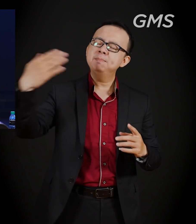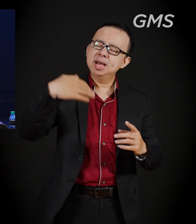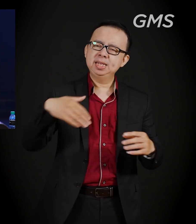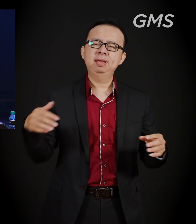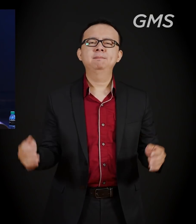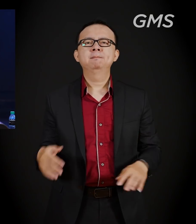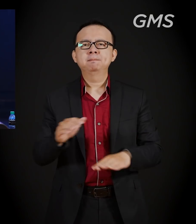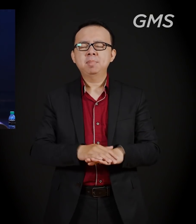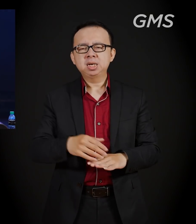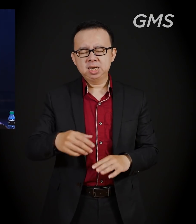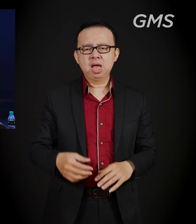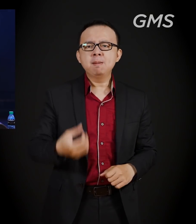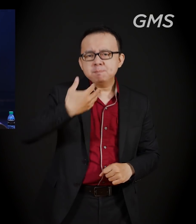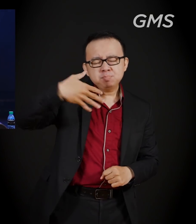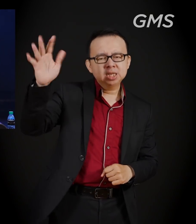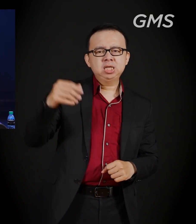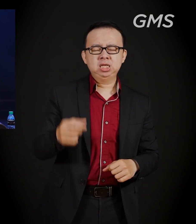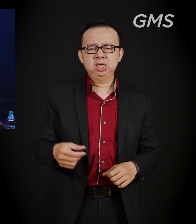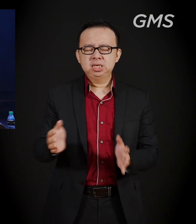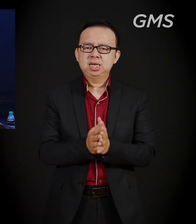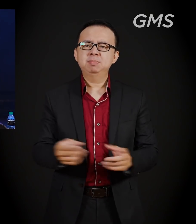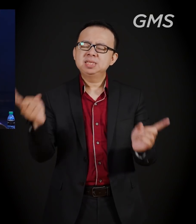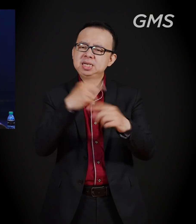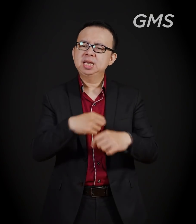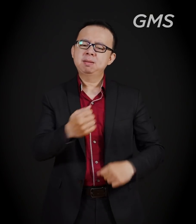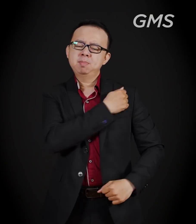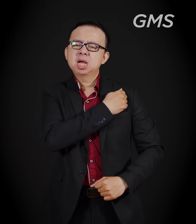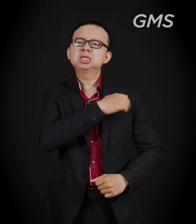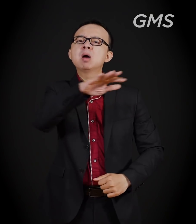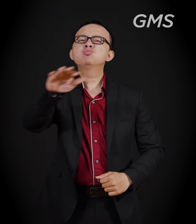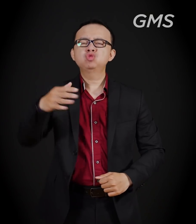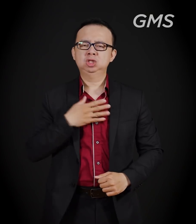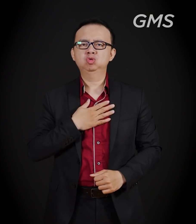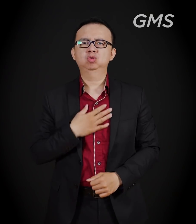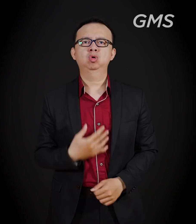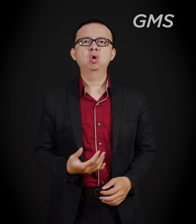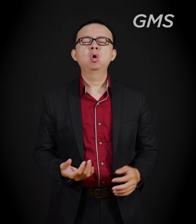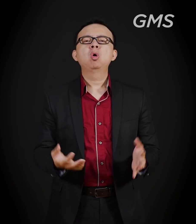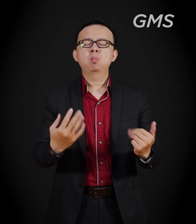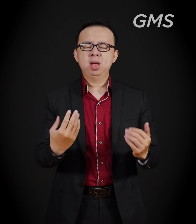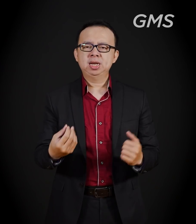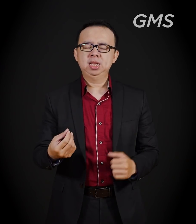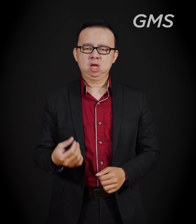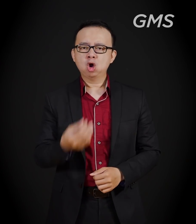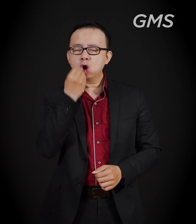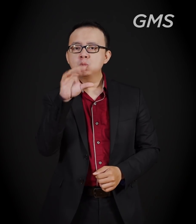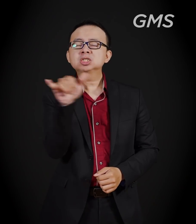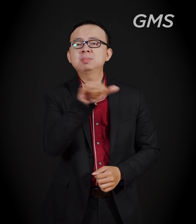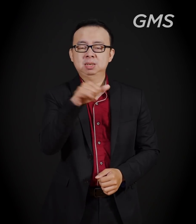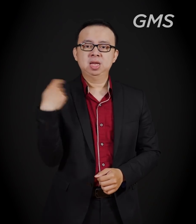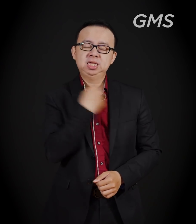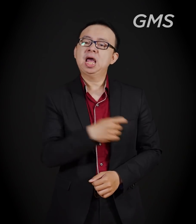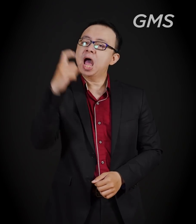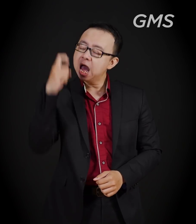iman Kristen kita, yaitu pergi jadikan sekalian bangsa muridku. Sama-sama bilang, saya harus menginjil. Amin. Kita